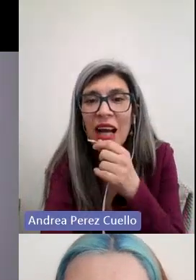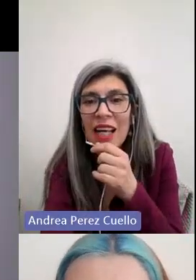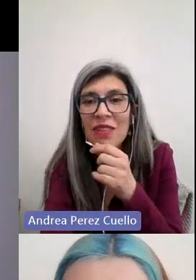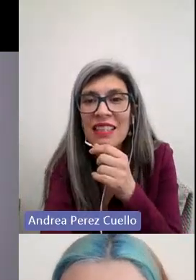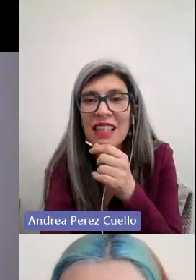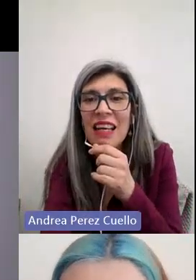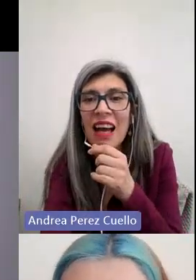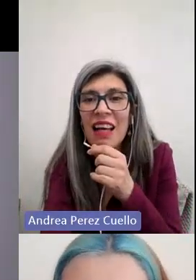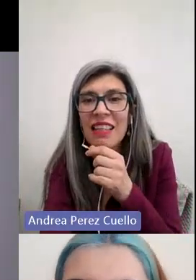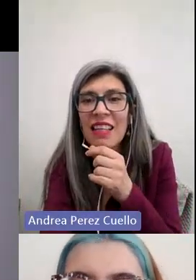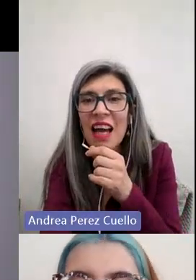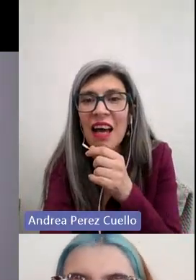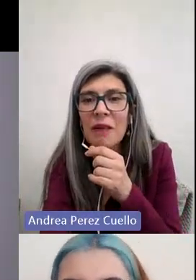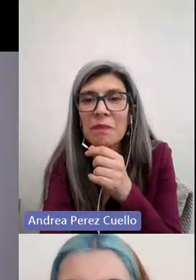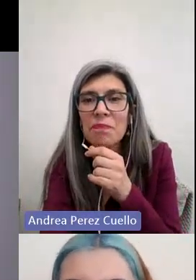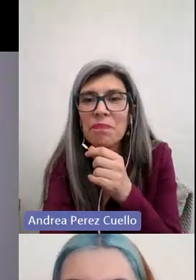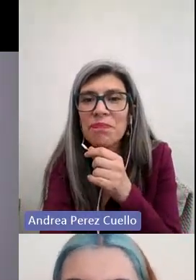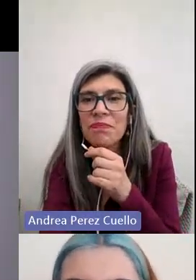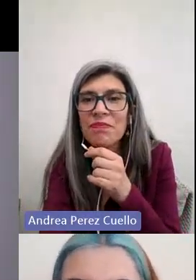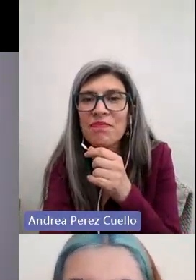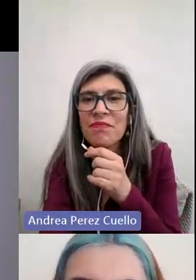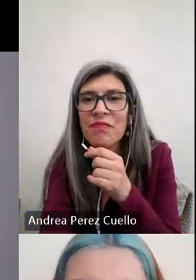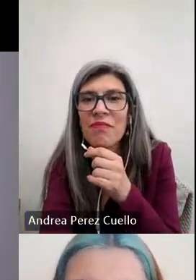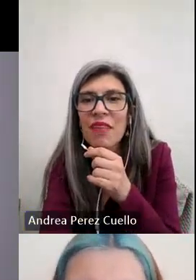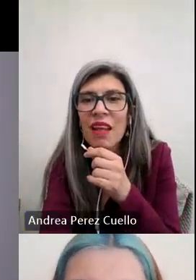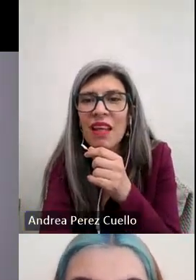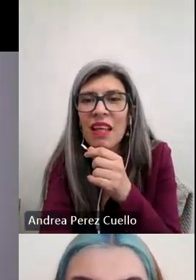Vamos a buscar a Francisca